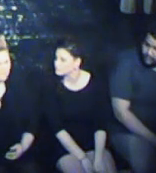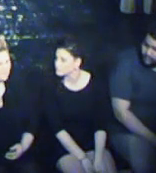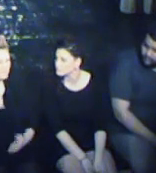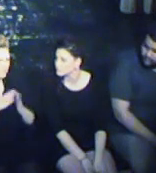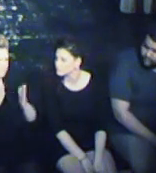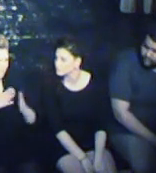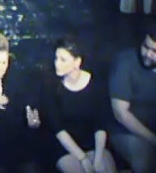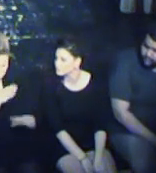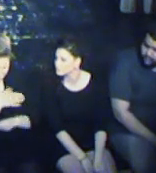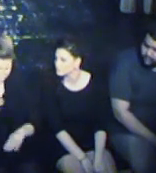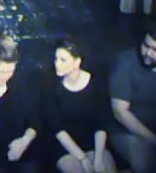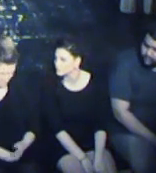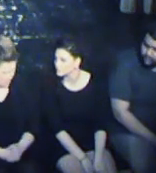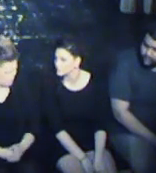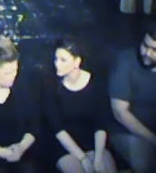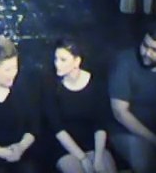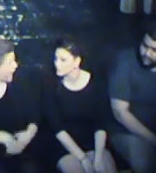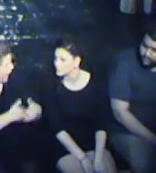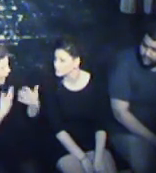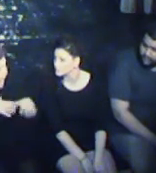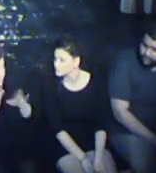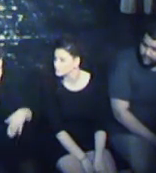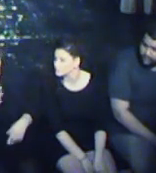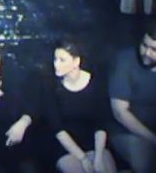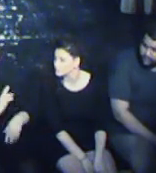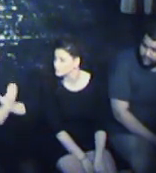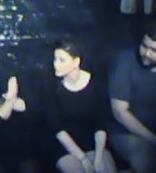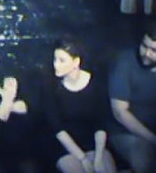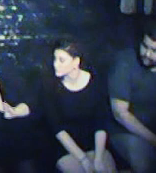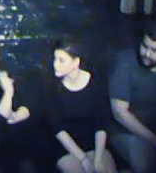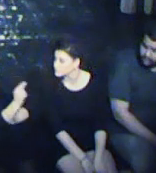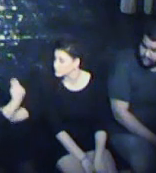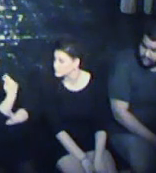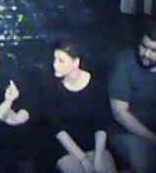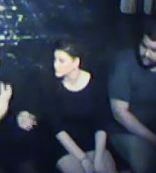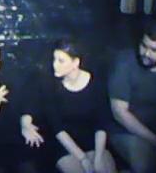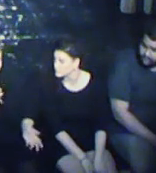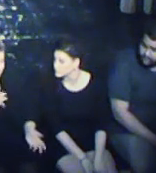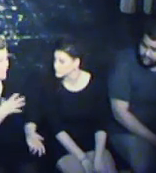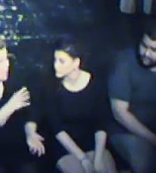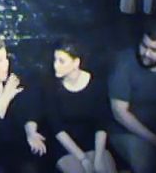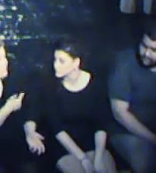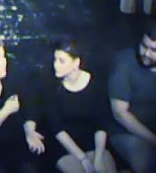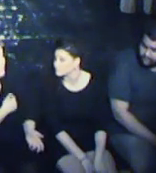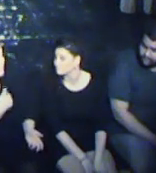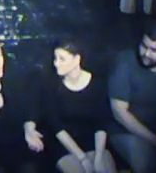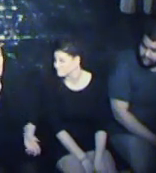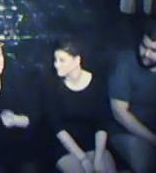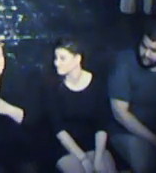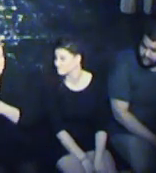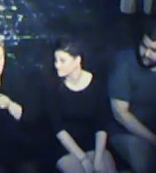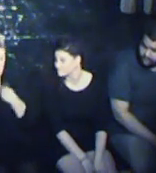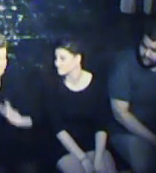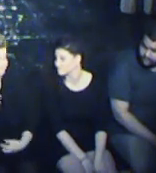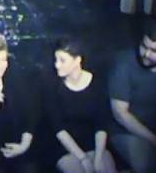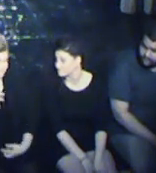Yo quiero irme a mi casa. Además, aunque quisiera mirarme en el espejo, no podría, porque mi tita Tana no me deja